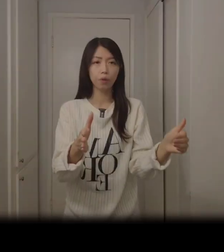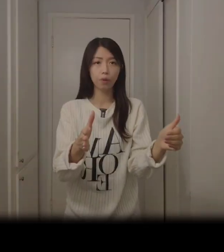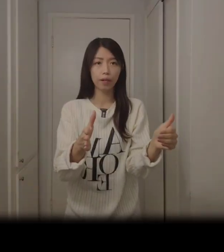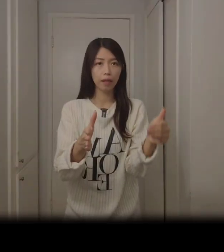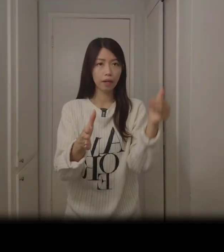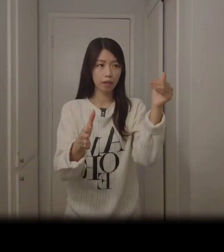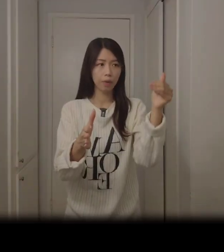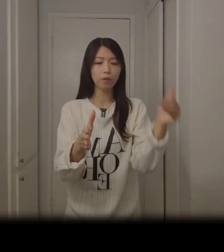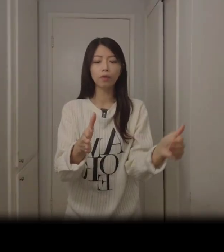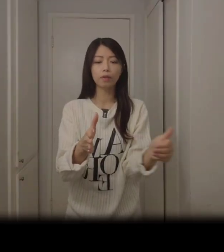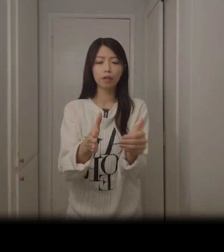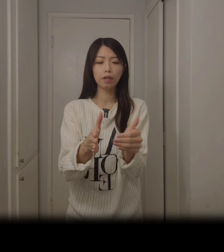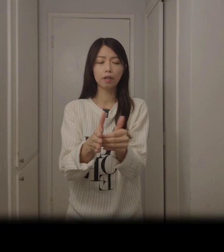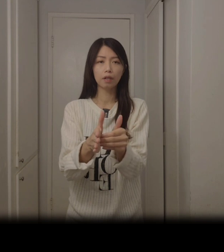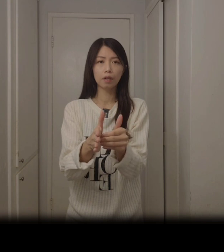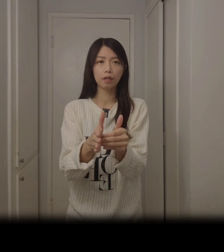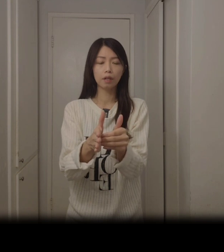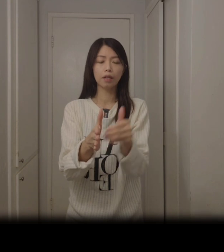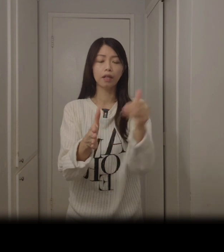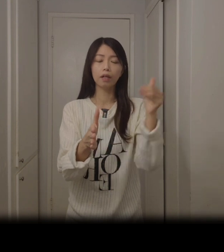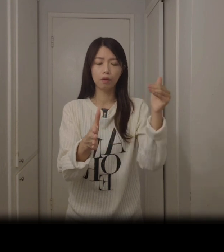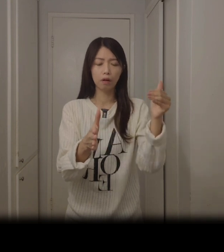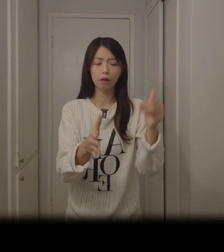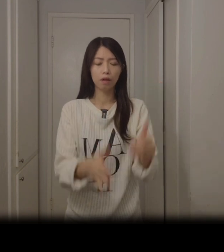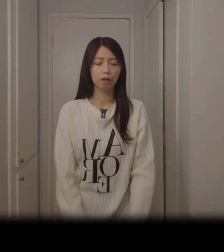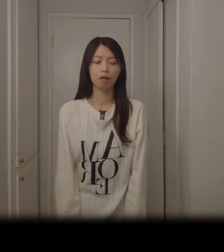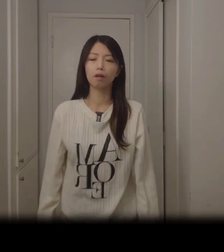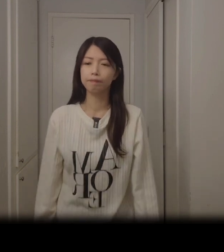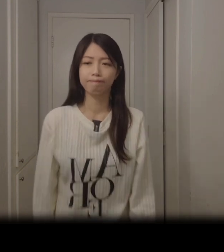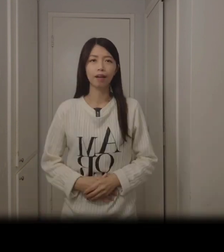오른쪽에서 왼쪽으로 갈 때 이 왼손 끝을